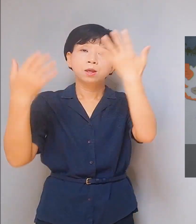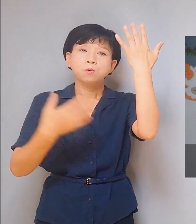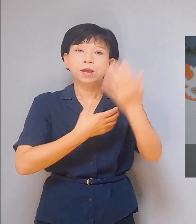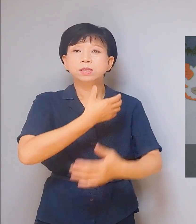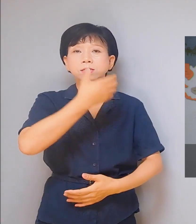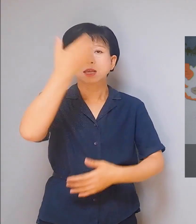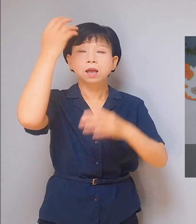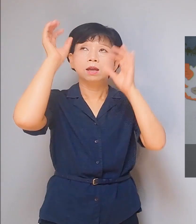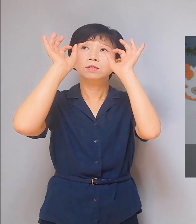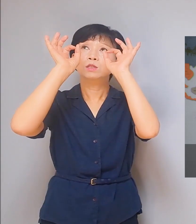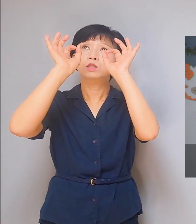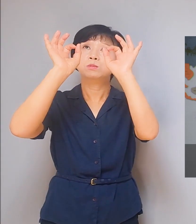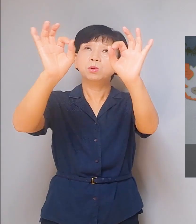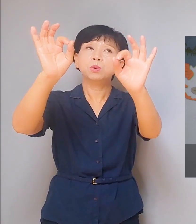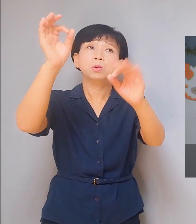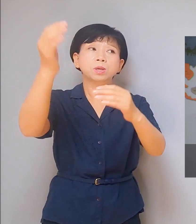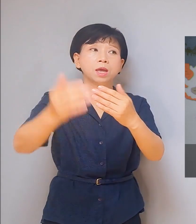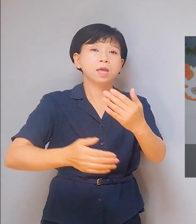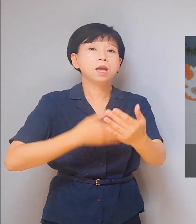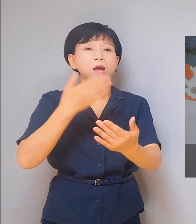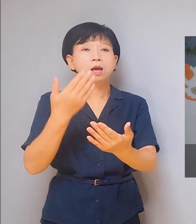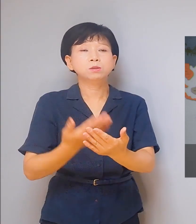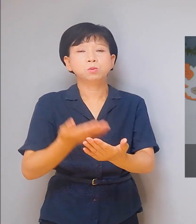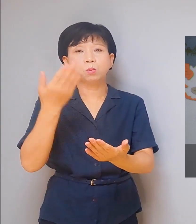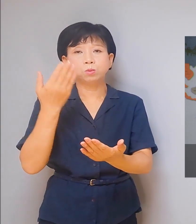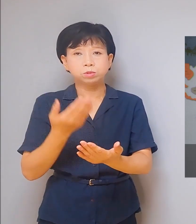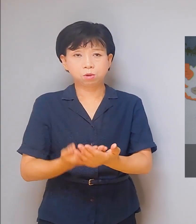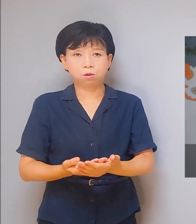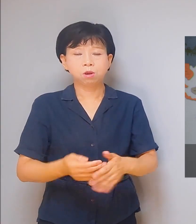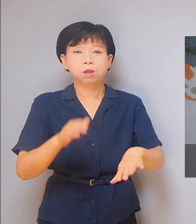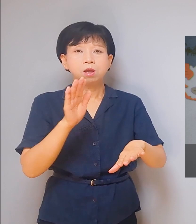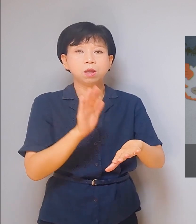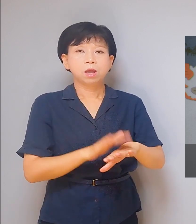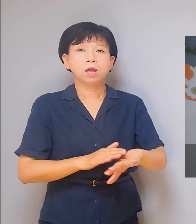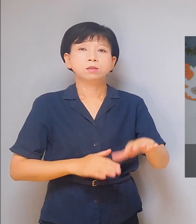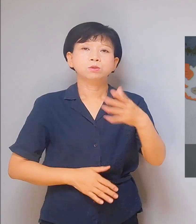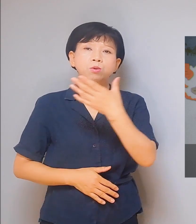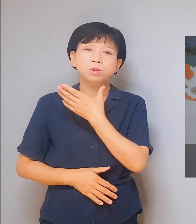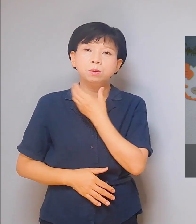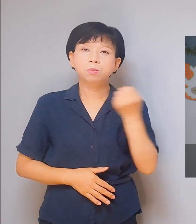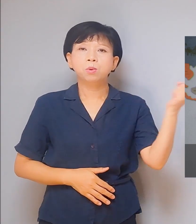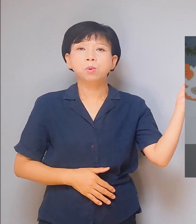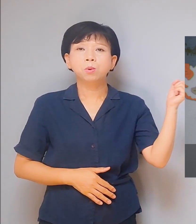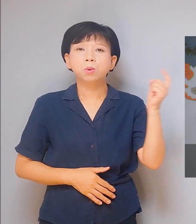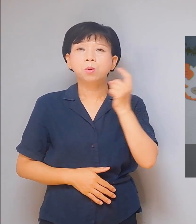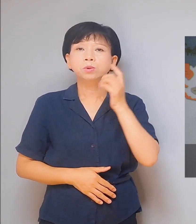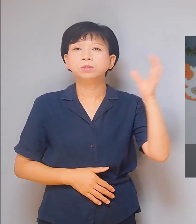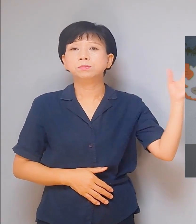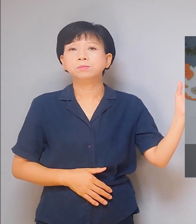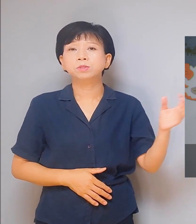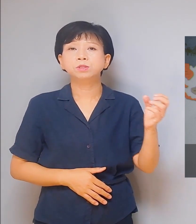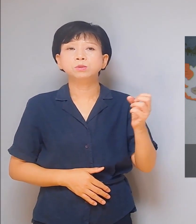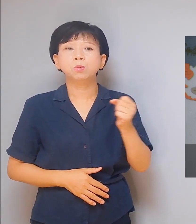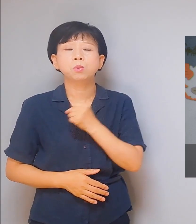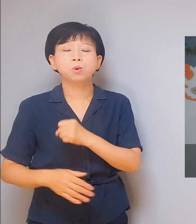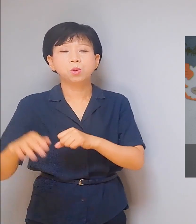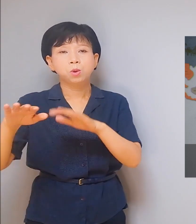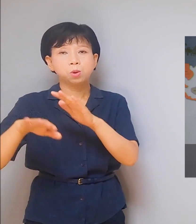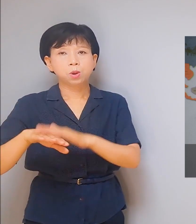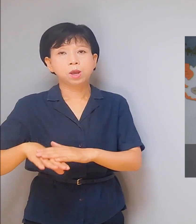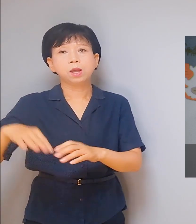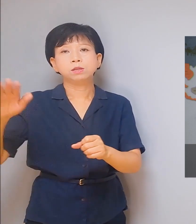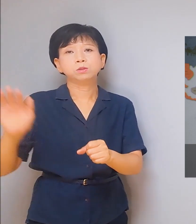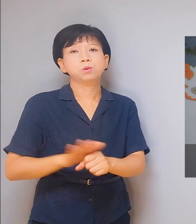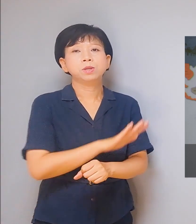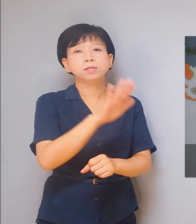구원의 환상을 보게 하소서. 한 손에 복음